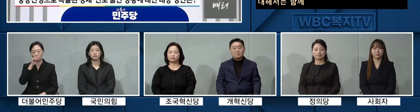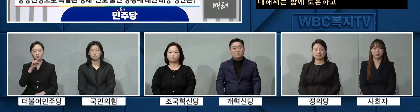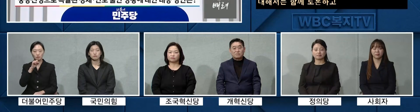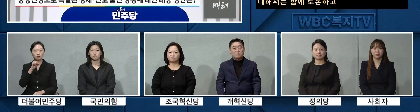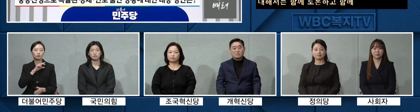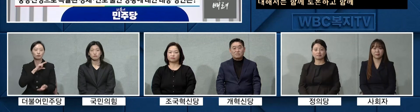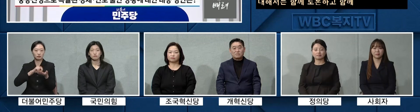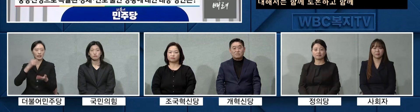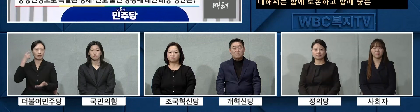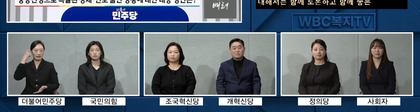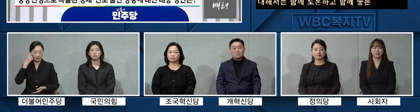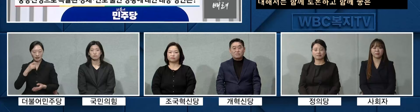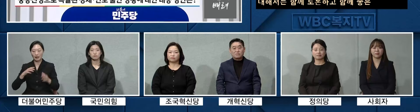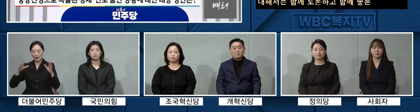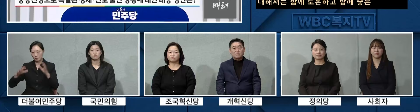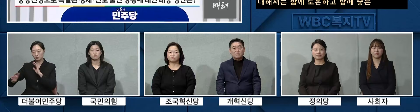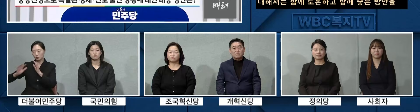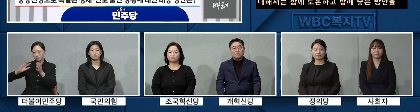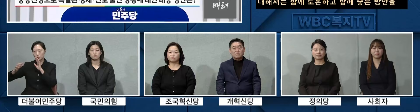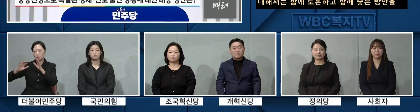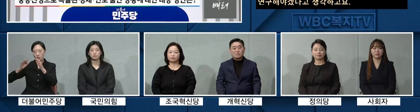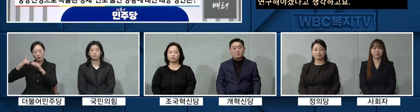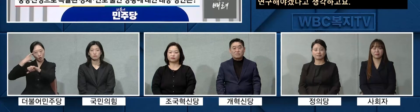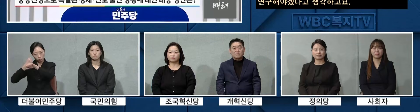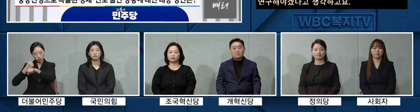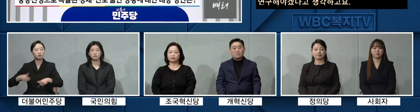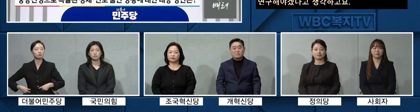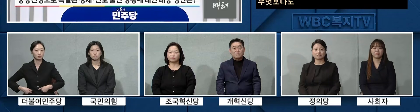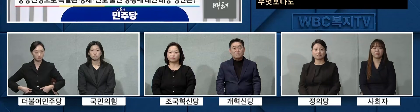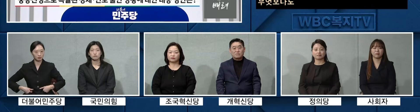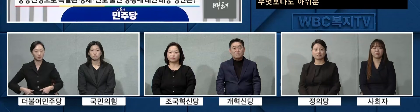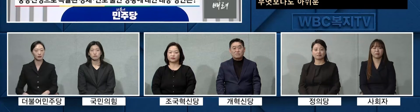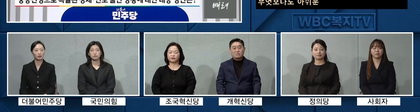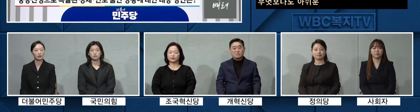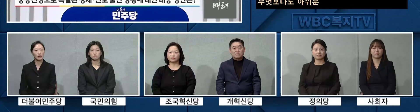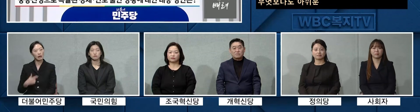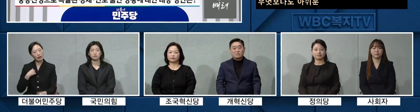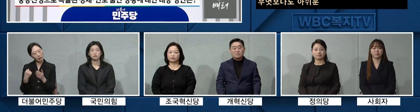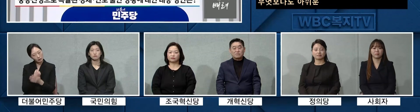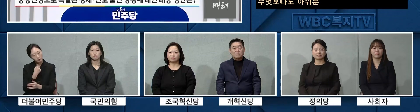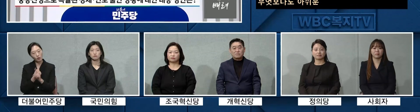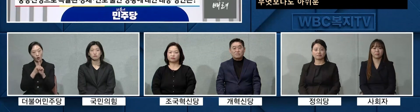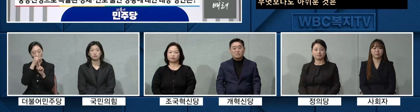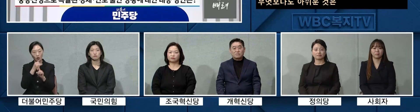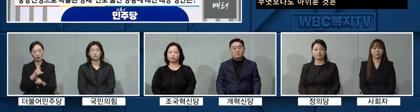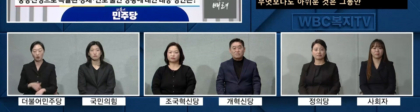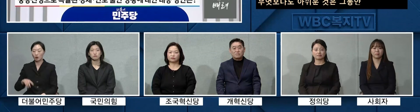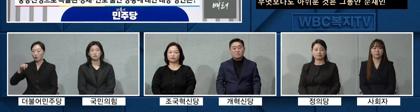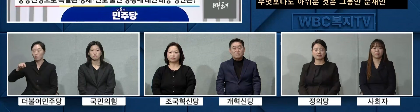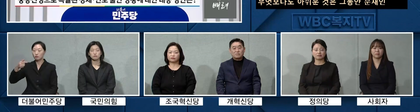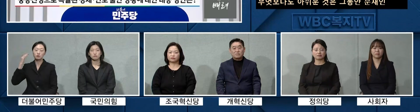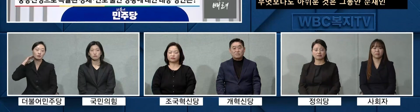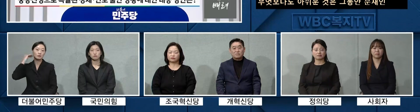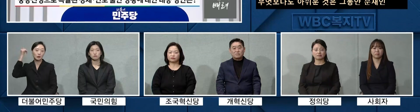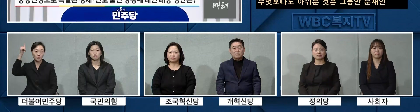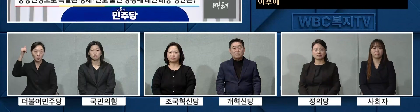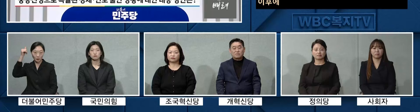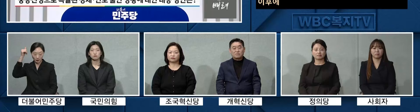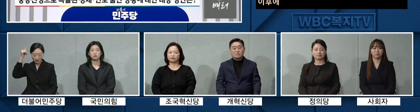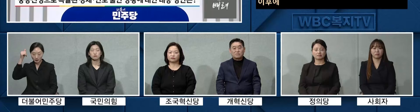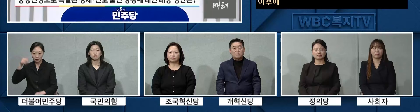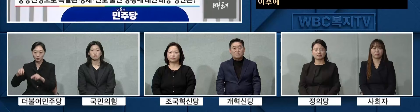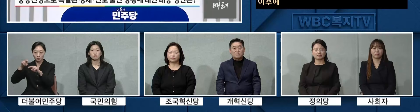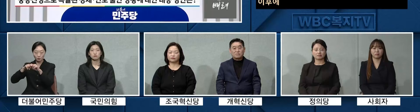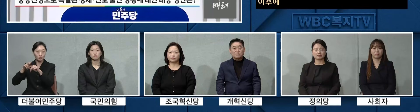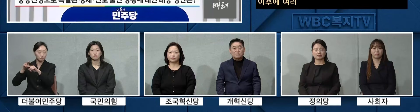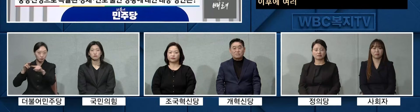될 때라고 생각하고요. 무엇보다도 아쉬운 것은 그동안 문재인 정부 이후에 여러 가지 에너지